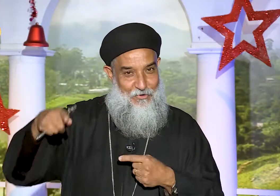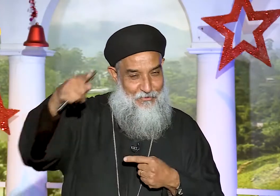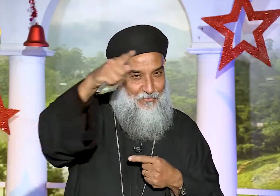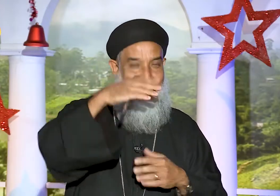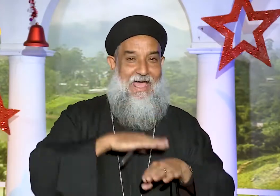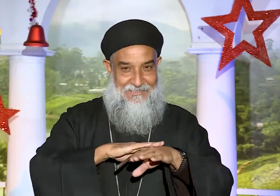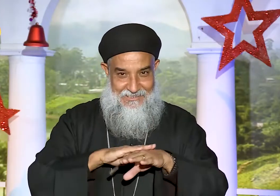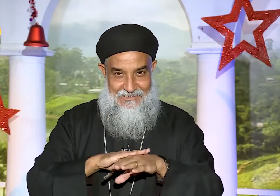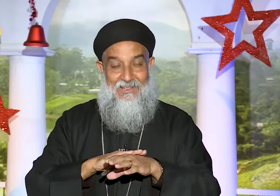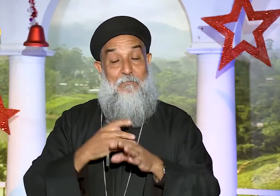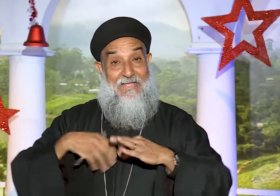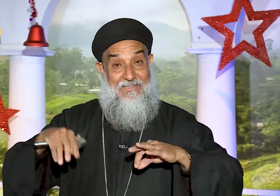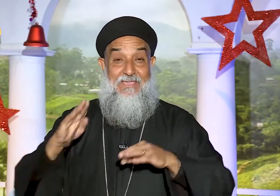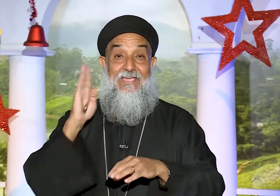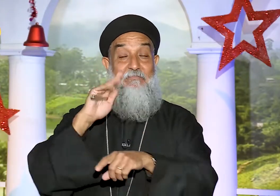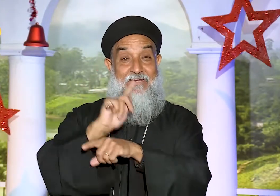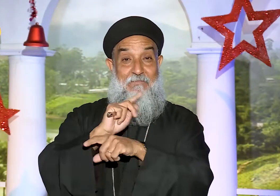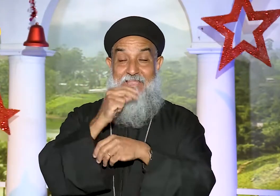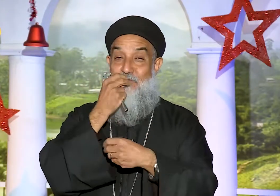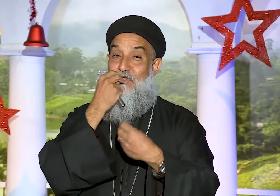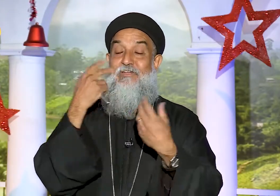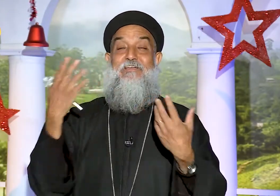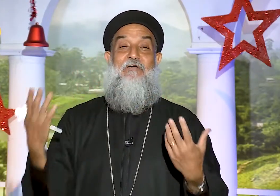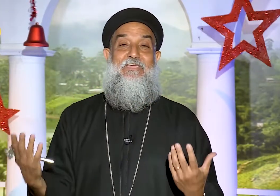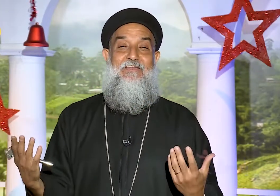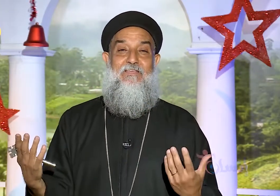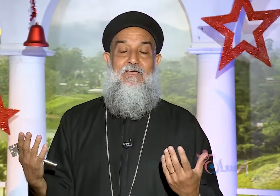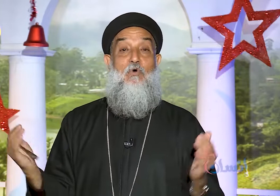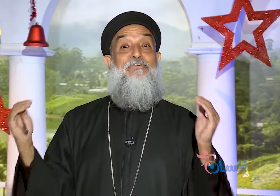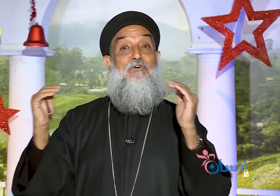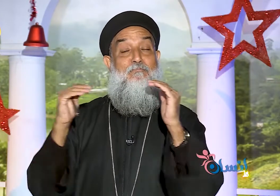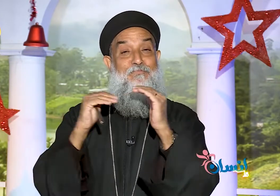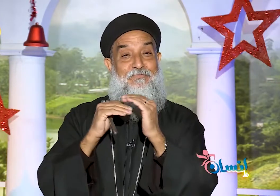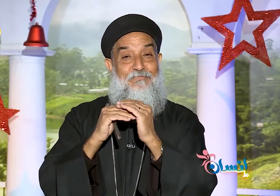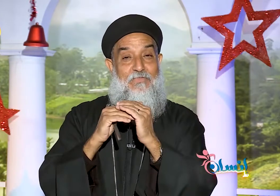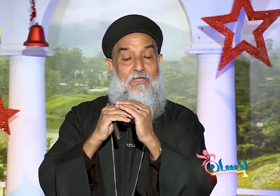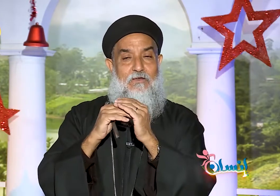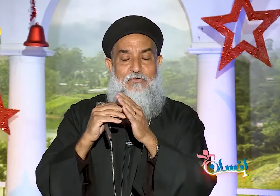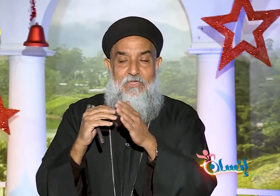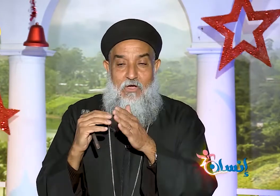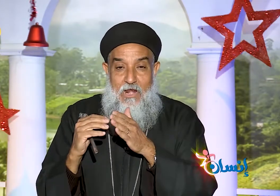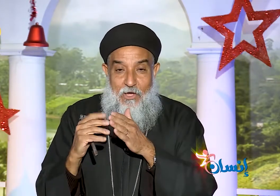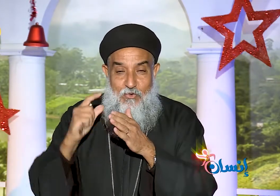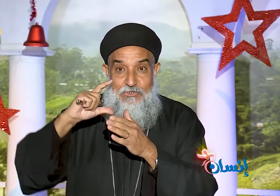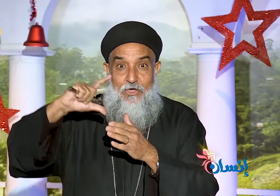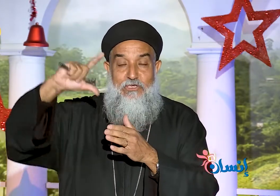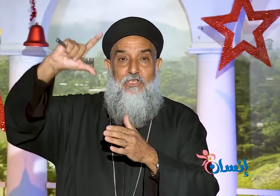وكلكم حاسين بقد ايه البرنامج ده جميل. وفي يوم كان في راجل عجوز رئيس كهنه،